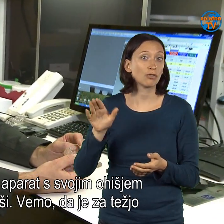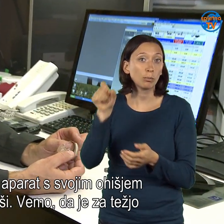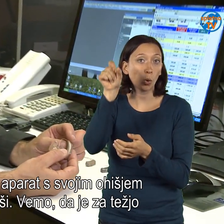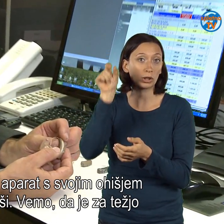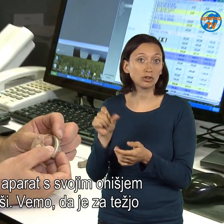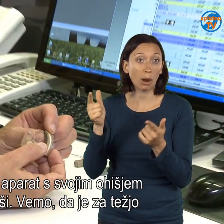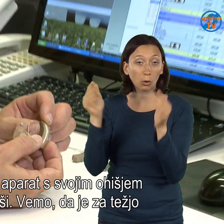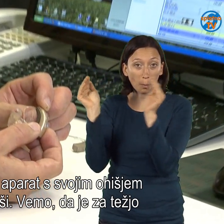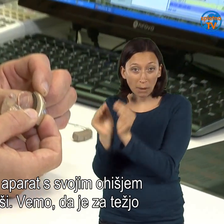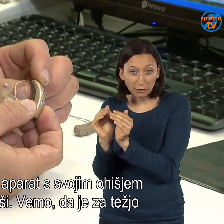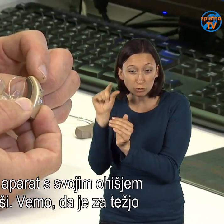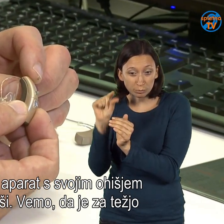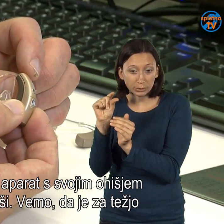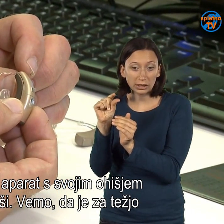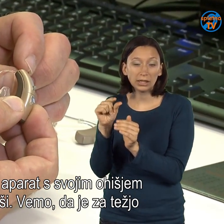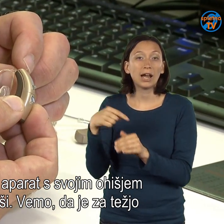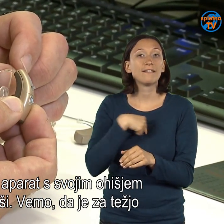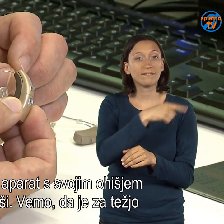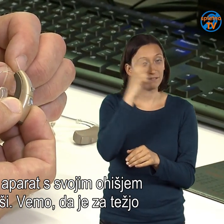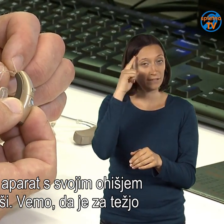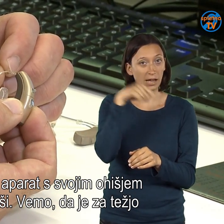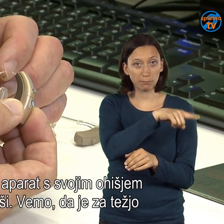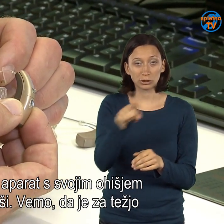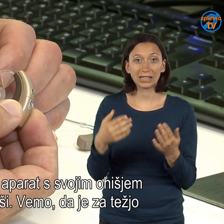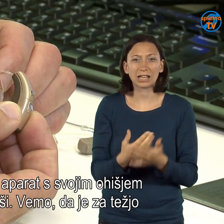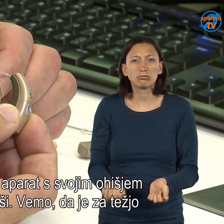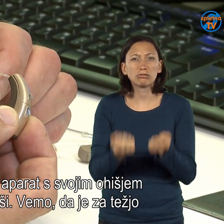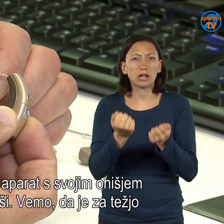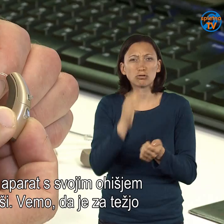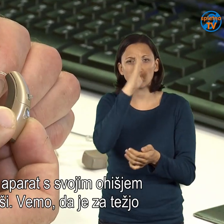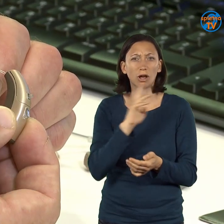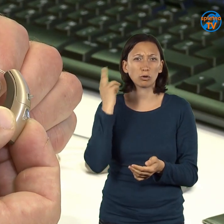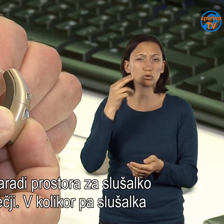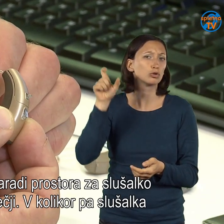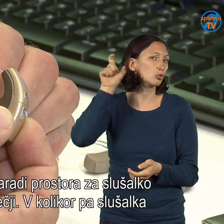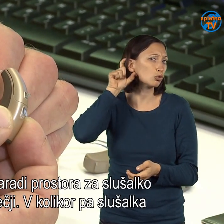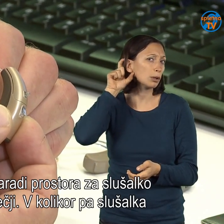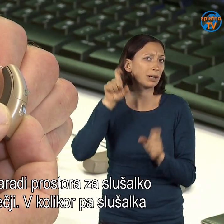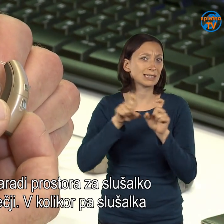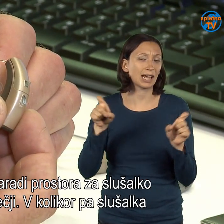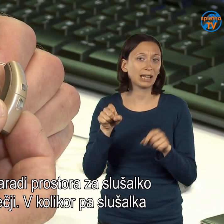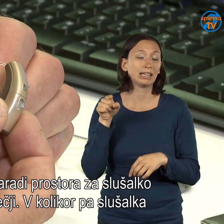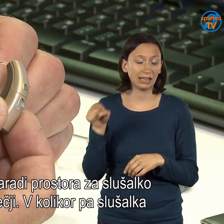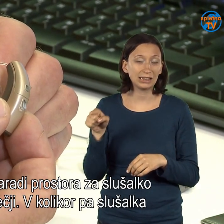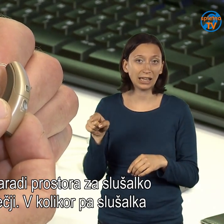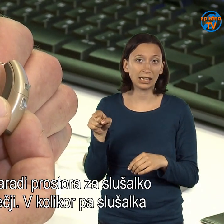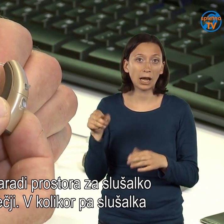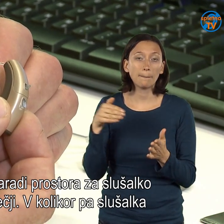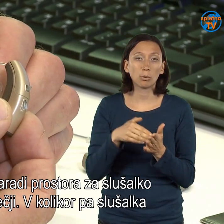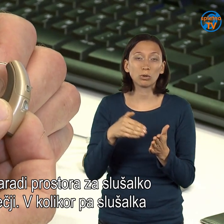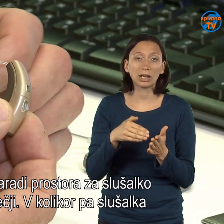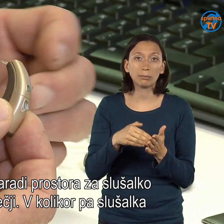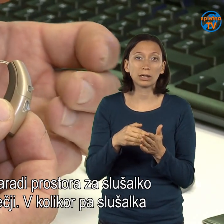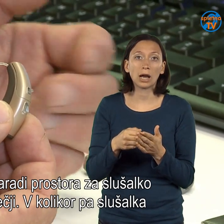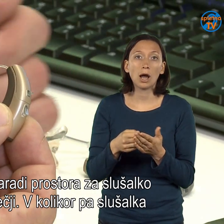ohišjem lahko manjši. Vemo, da je za težje naglušnosti slušni aparat zaradi tega